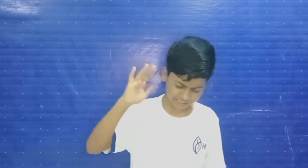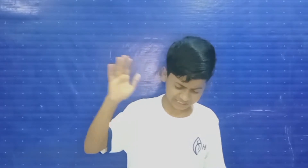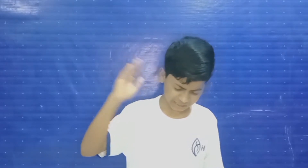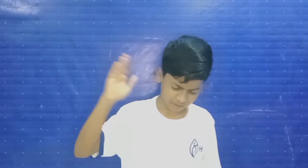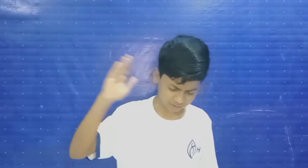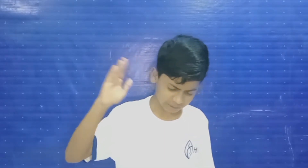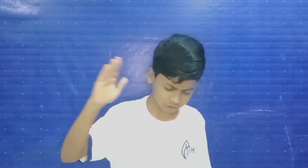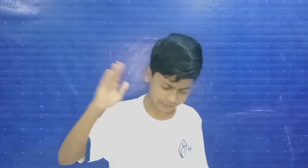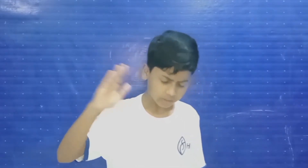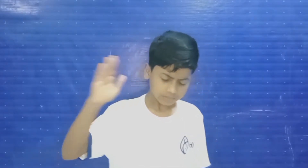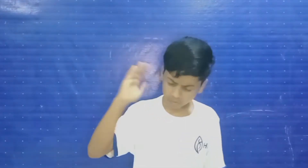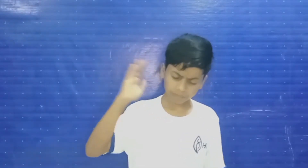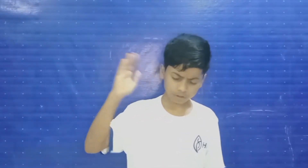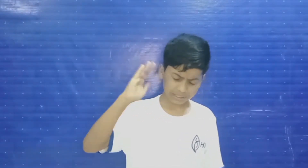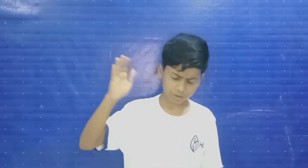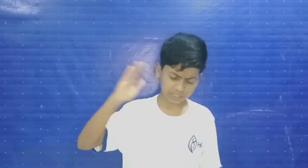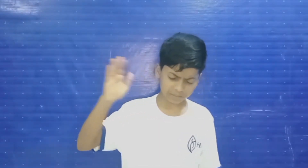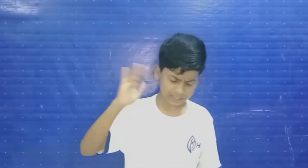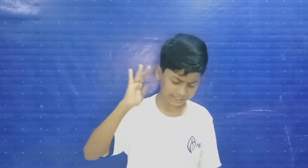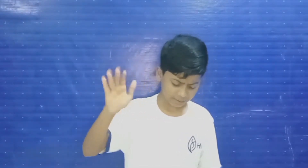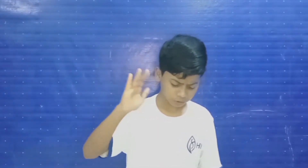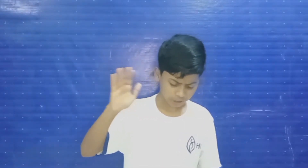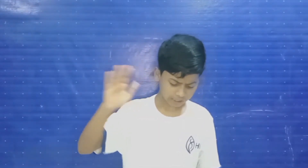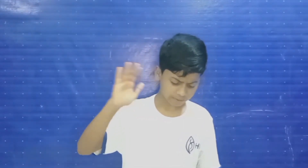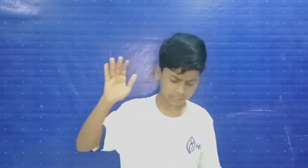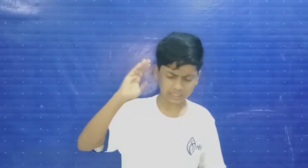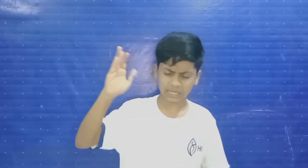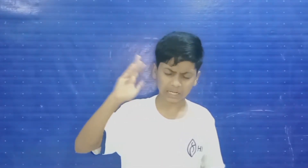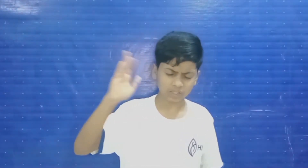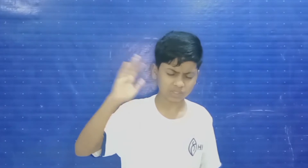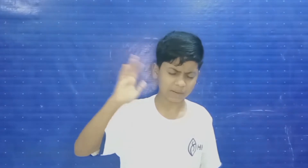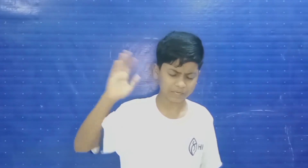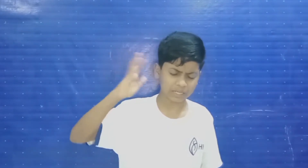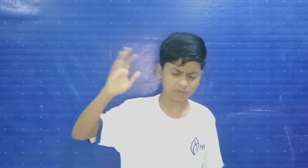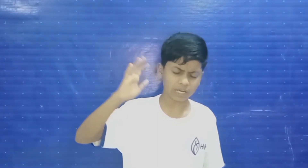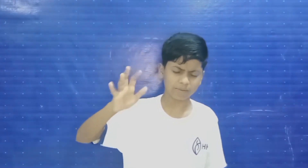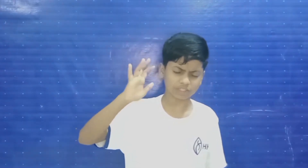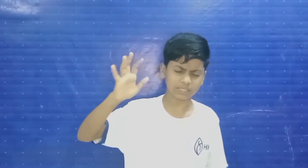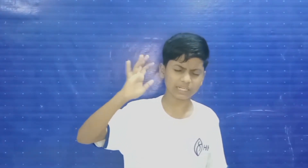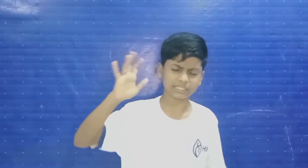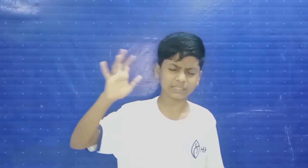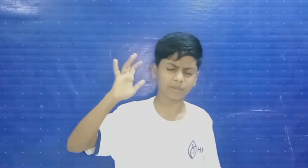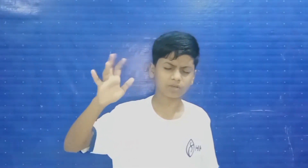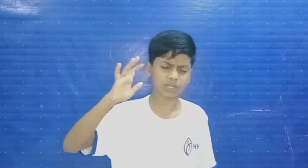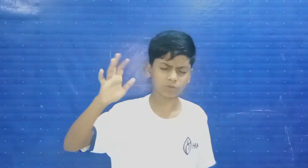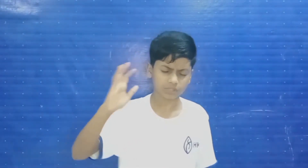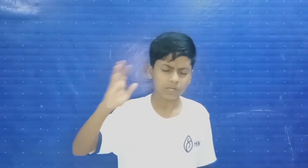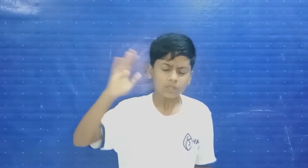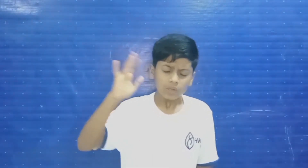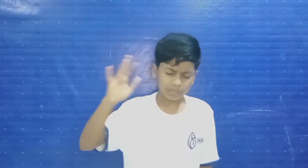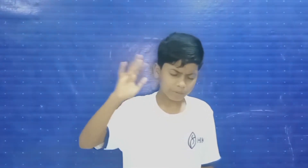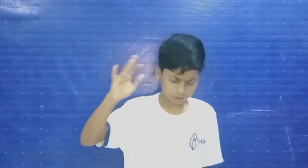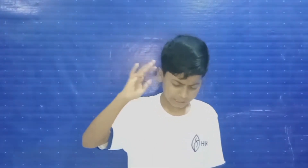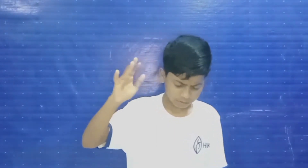चंद जी का दिन त्रिपा को तेरा पूछे परे पूछ करे बुटे का बदरा टिक पूछा कर पर आप फिर कर आप तो उसके पंडा लोगों ने बाबा चंद जी का दिन त्रिपा को तेरा